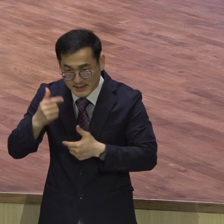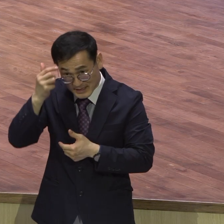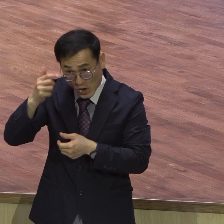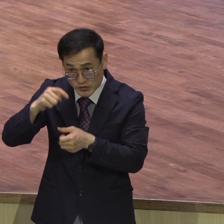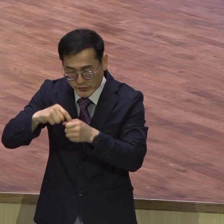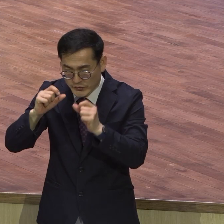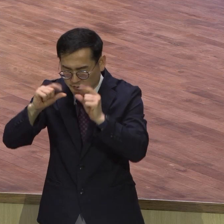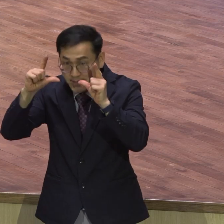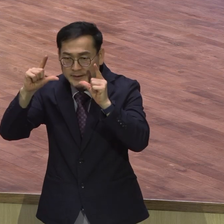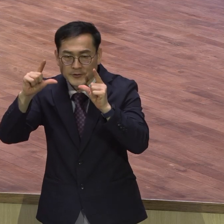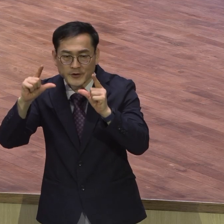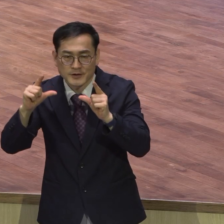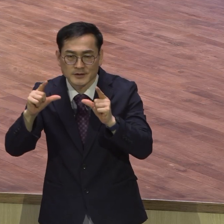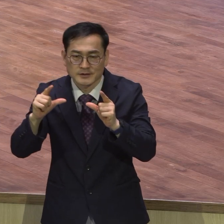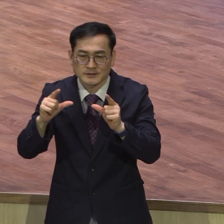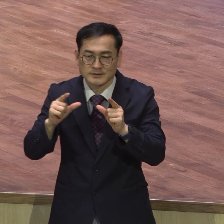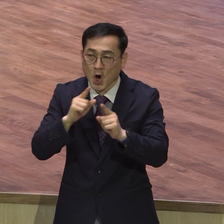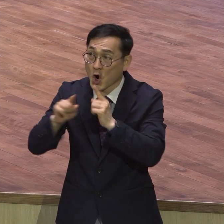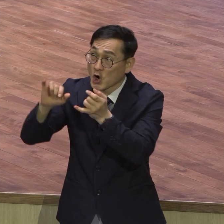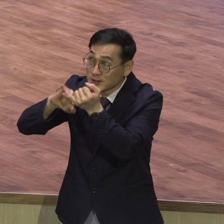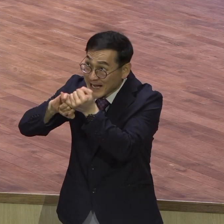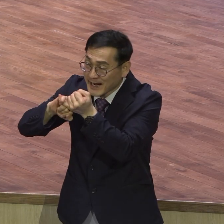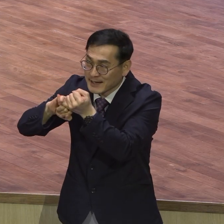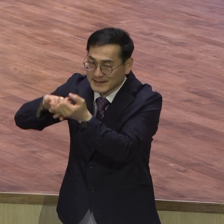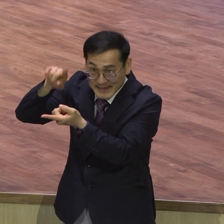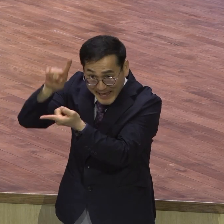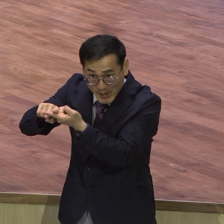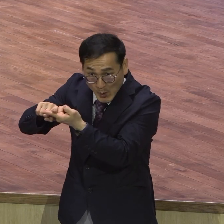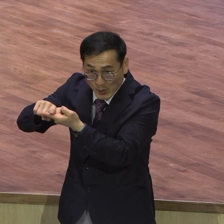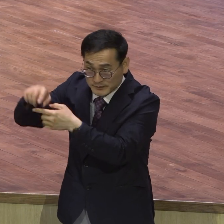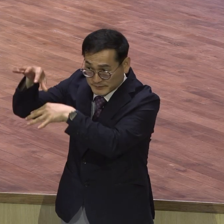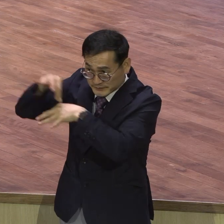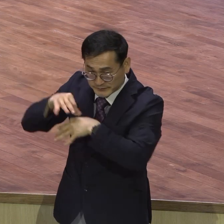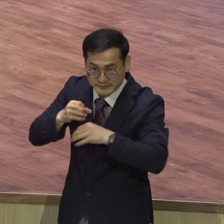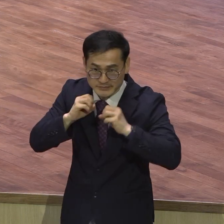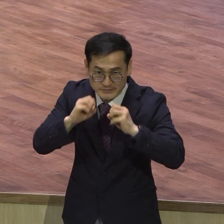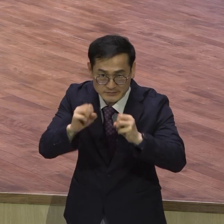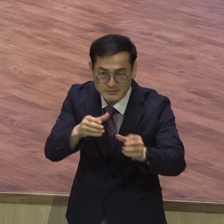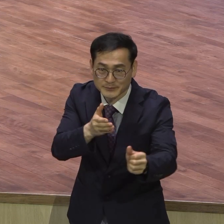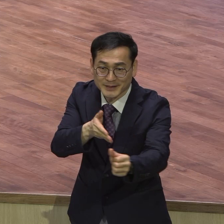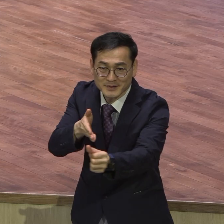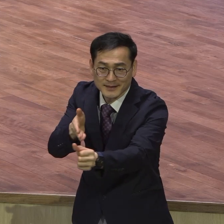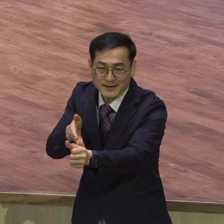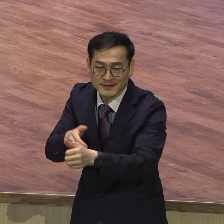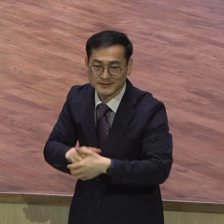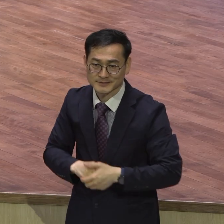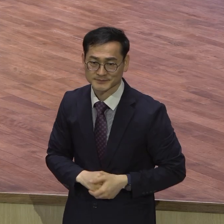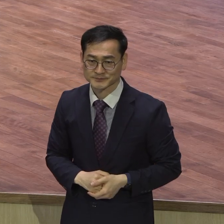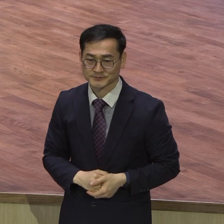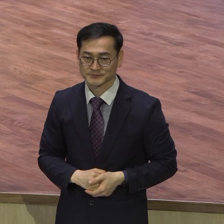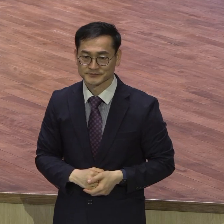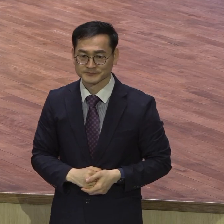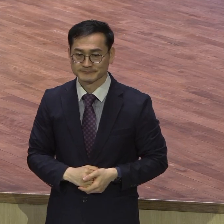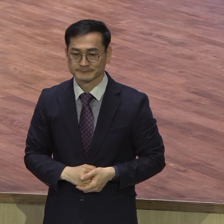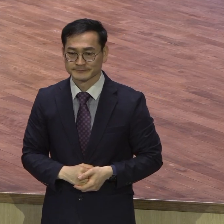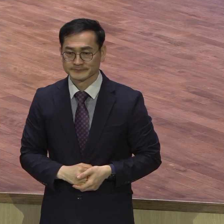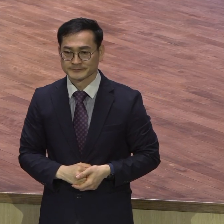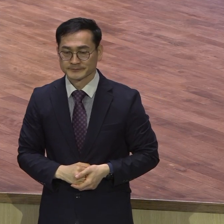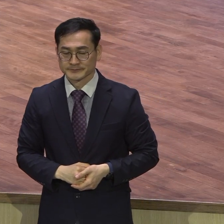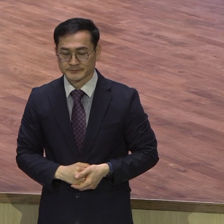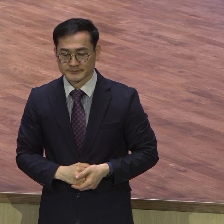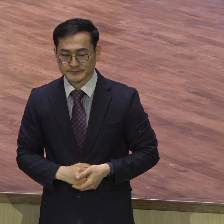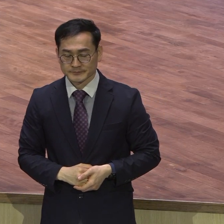깨어 언약이 기반한 유일성의 신앙사 시기를 제모로 축복합니다. 결론 어떤